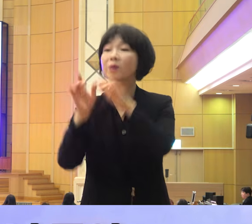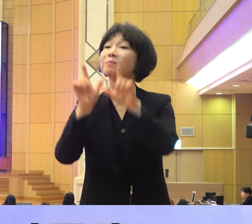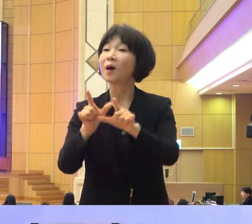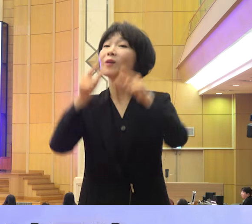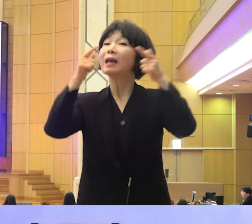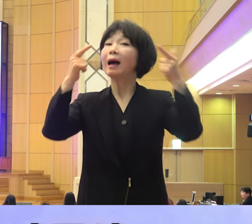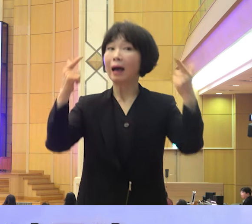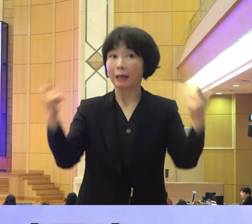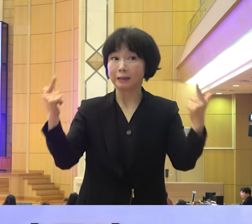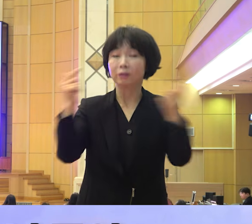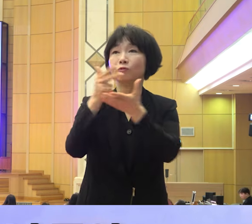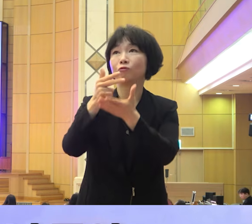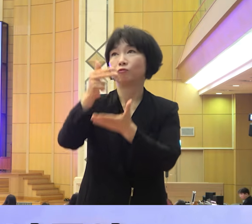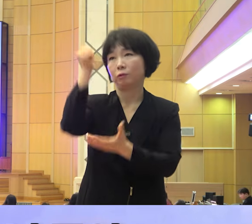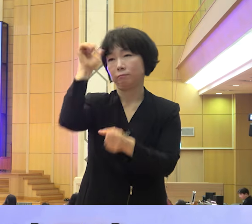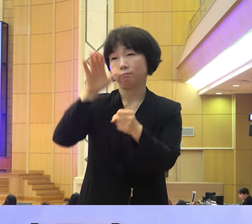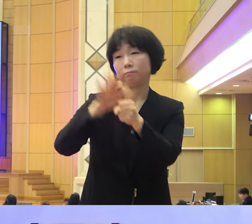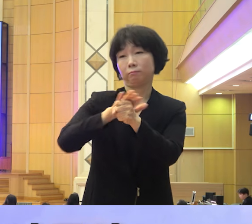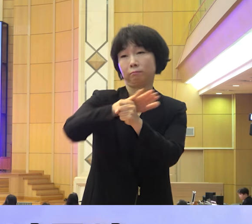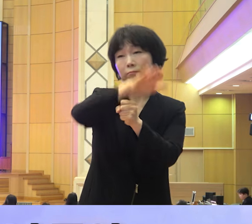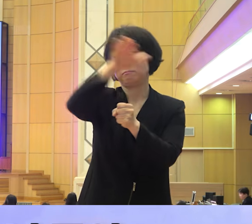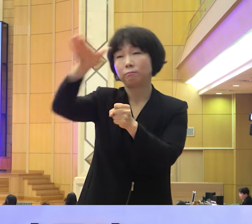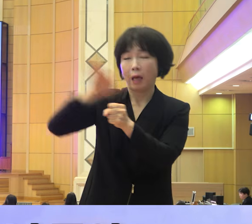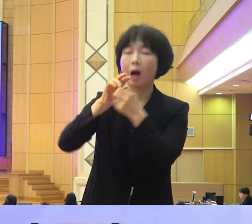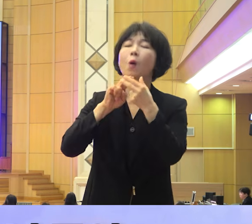변찮는 주님의 사랑과